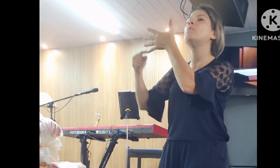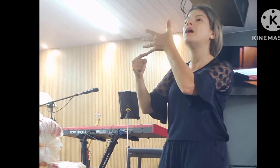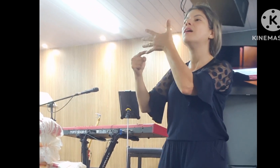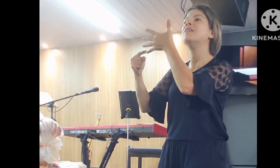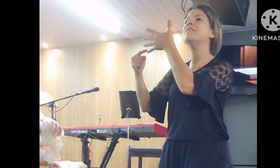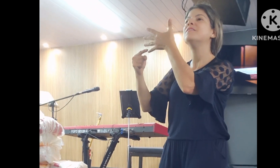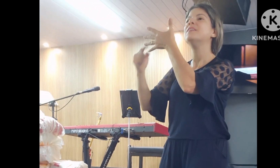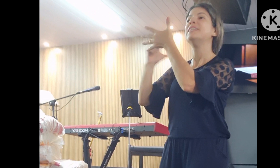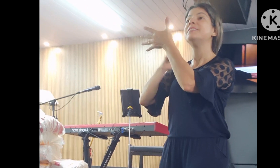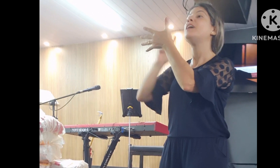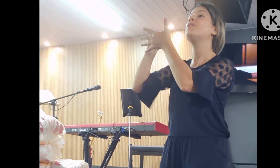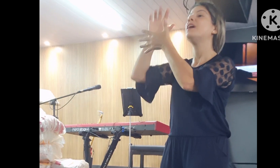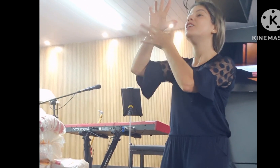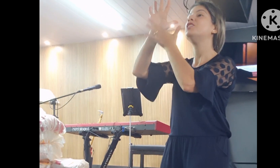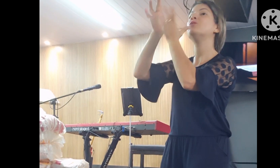Jesus.